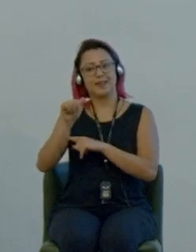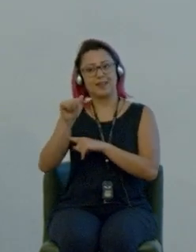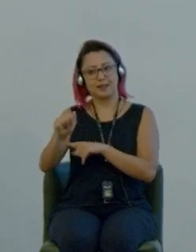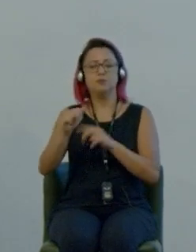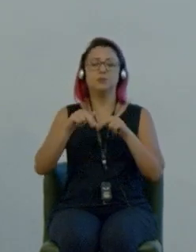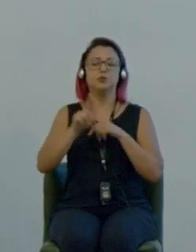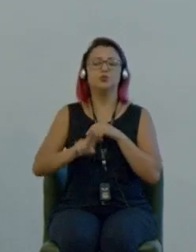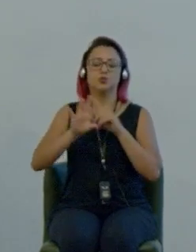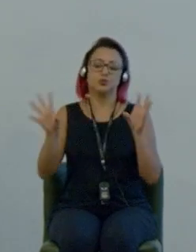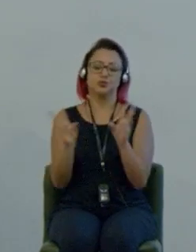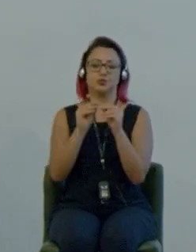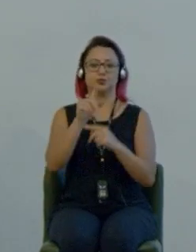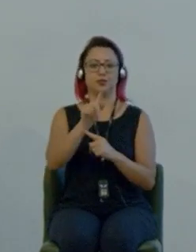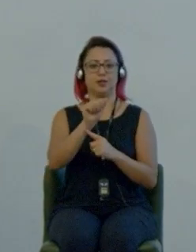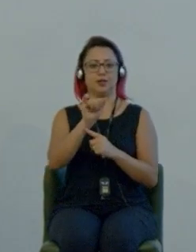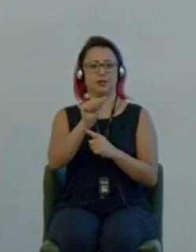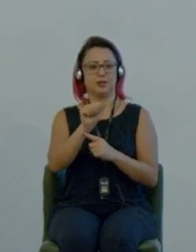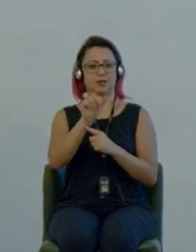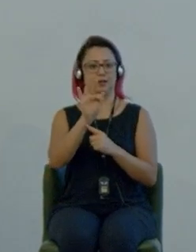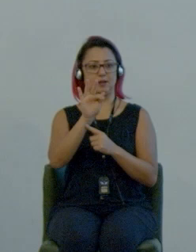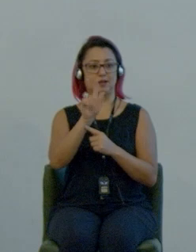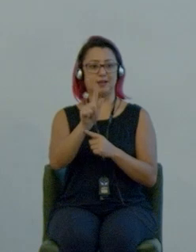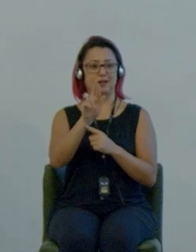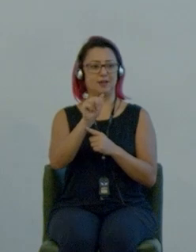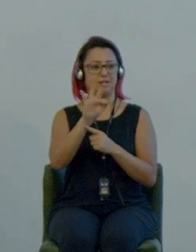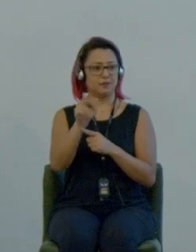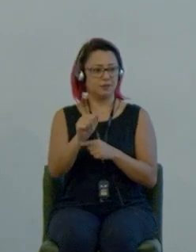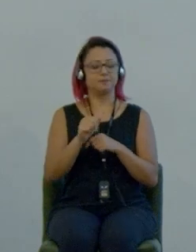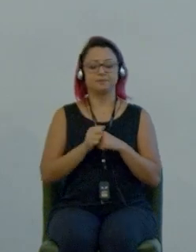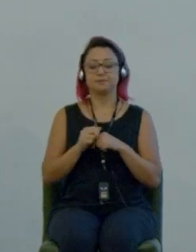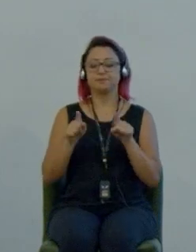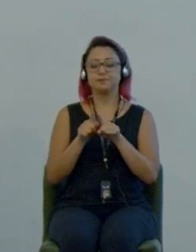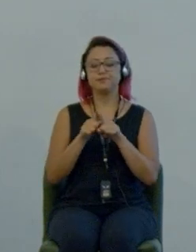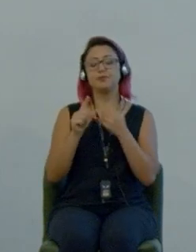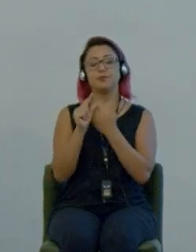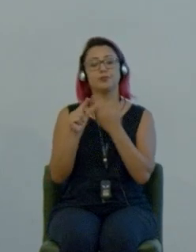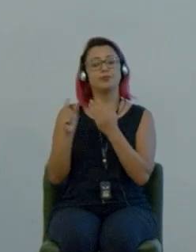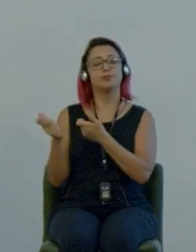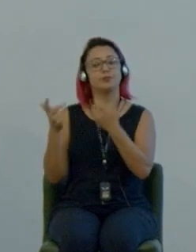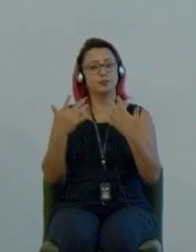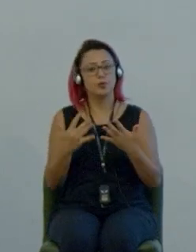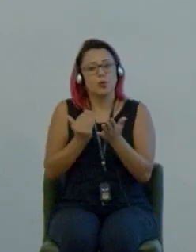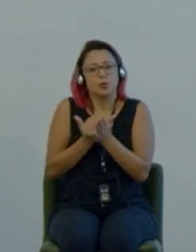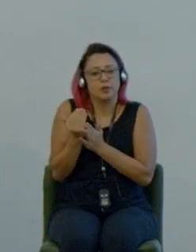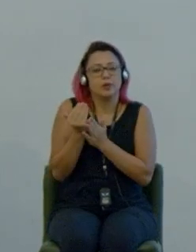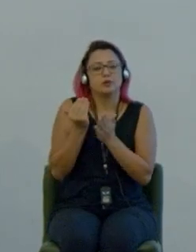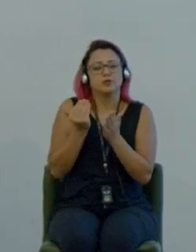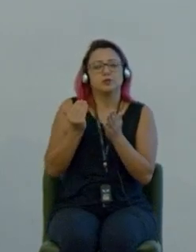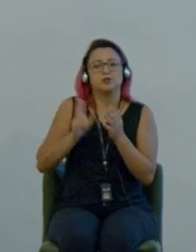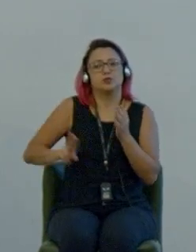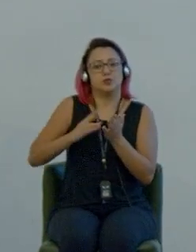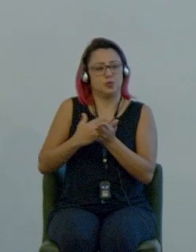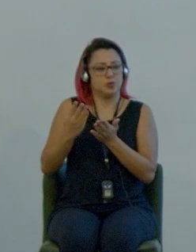équiper de nouvelles lentilles. Et Hooke, au tout début de Micrographia, il fait cette planche en